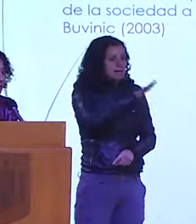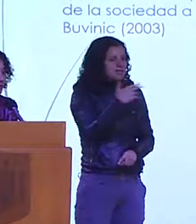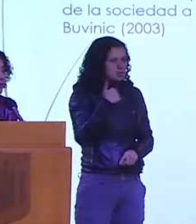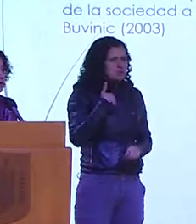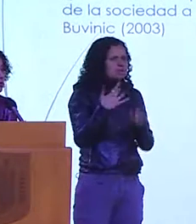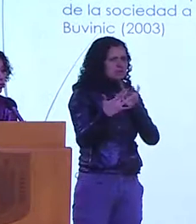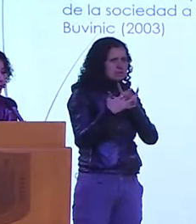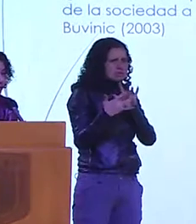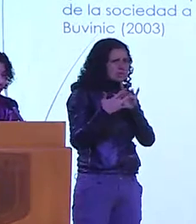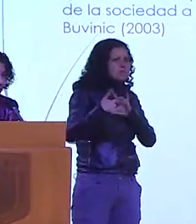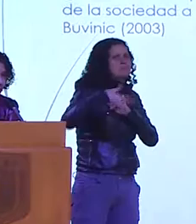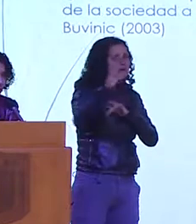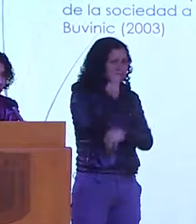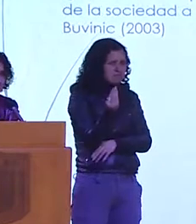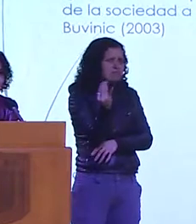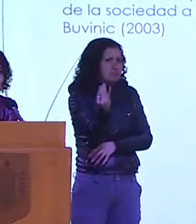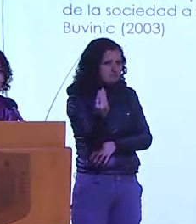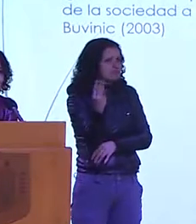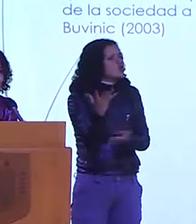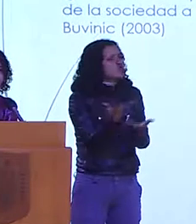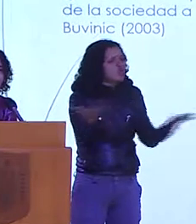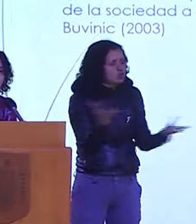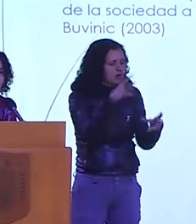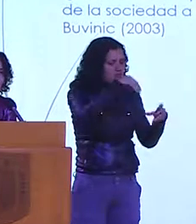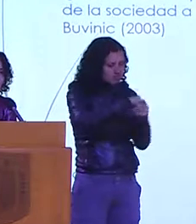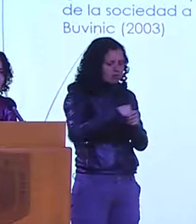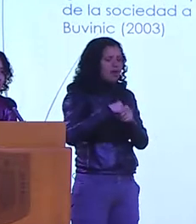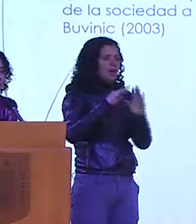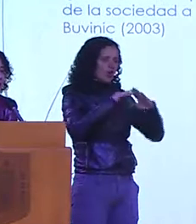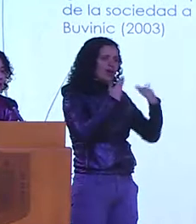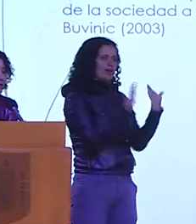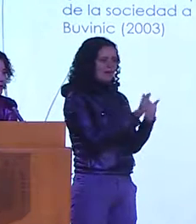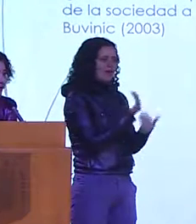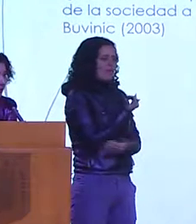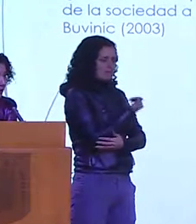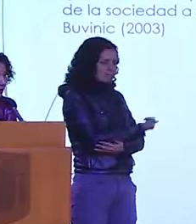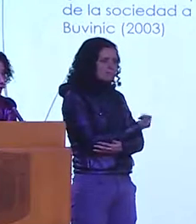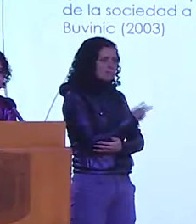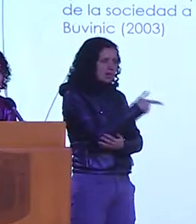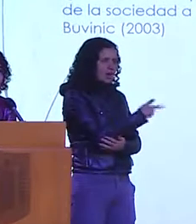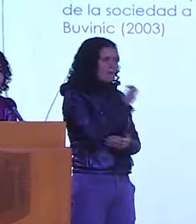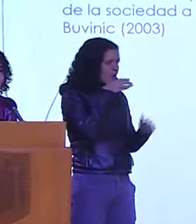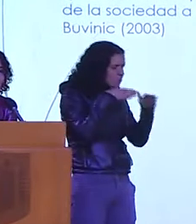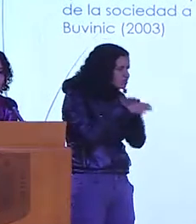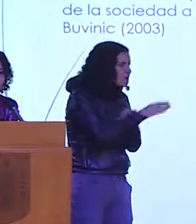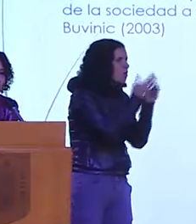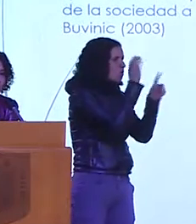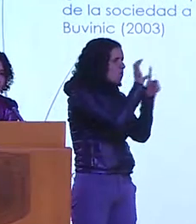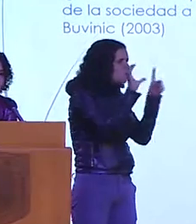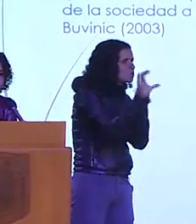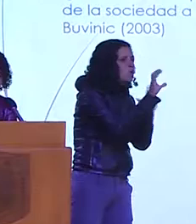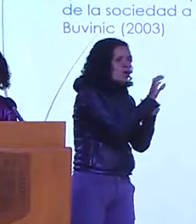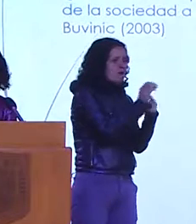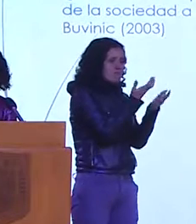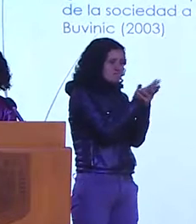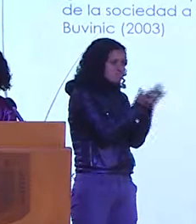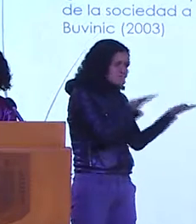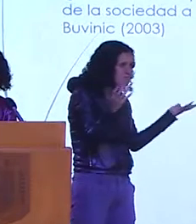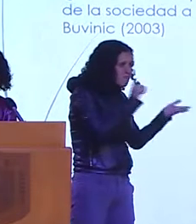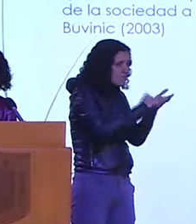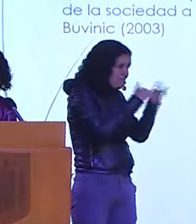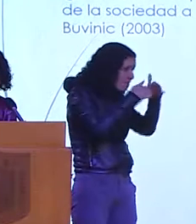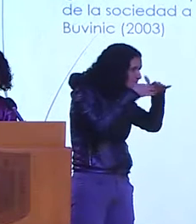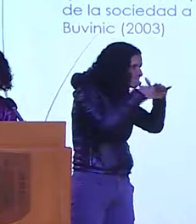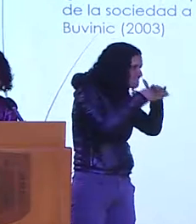vemos es en el sector educativo, es en la posibilidad de acceder a la cultura y a los bienes materiales.